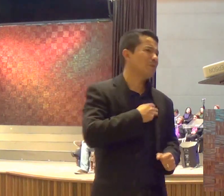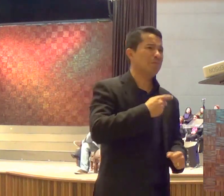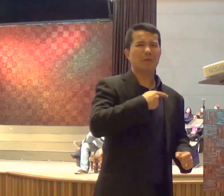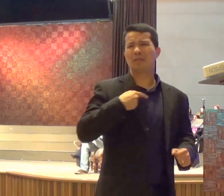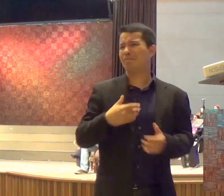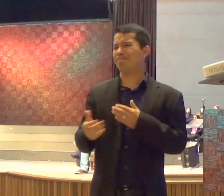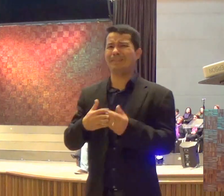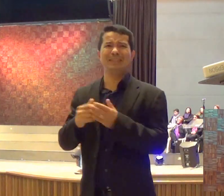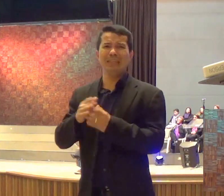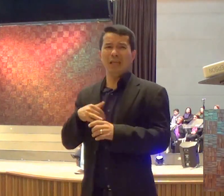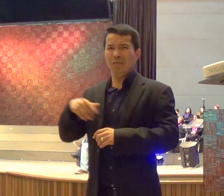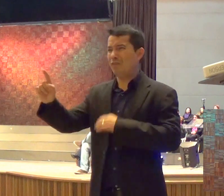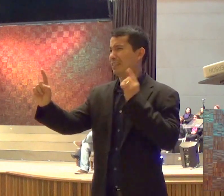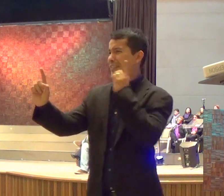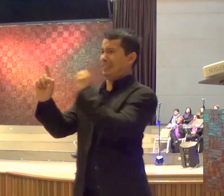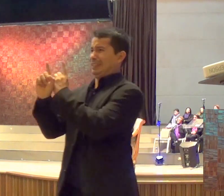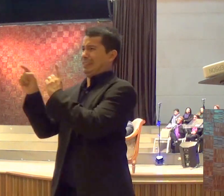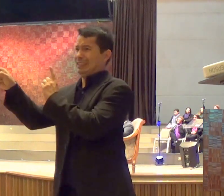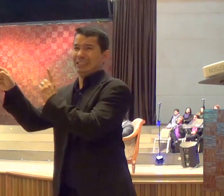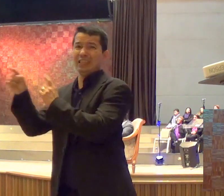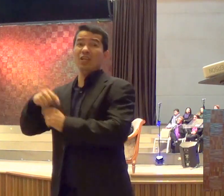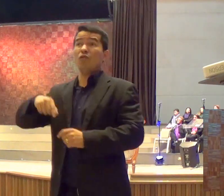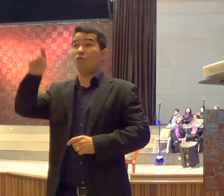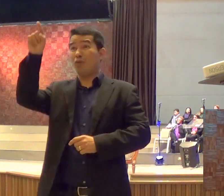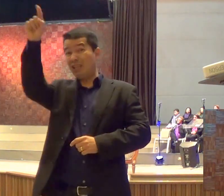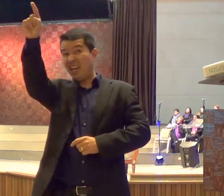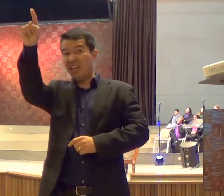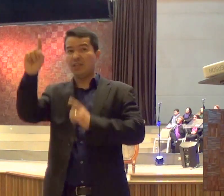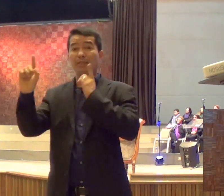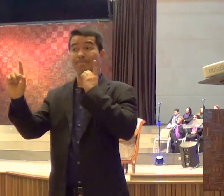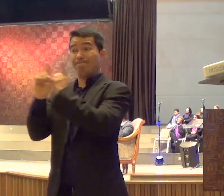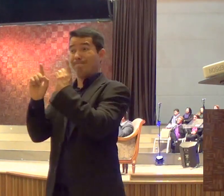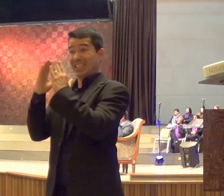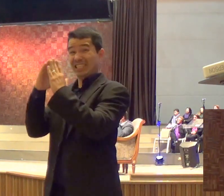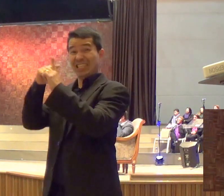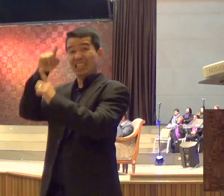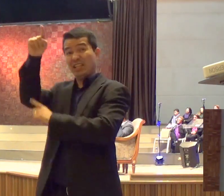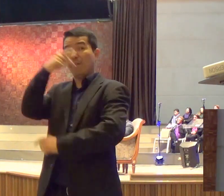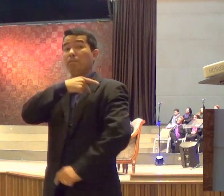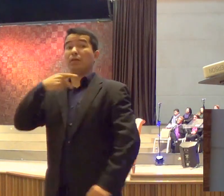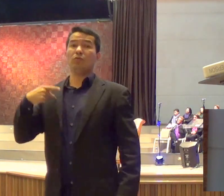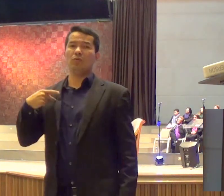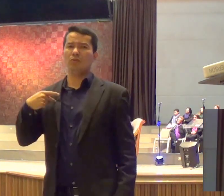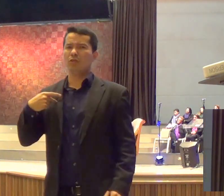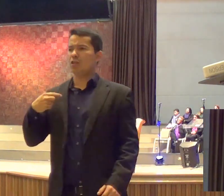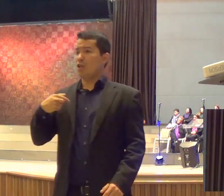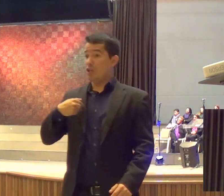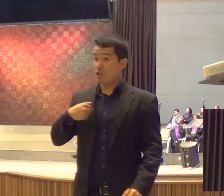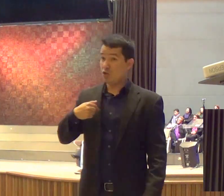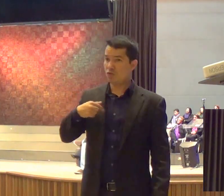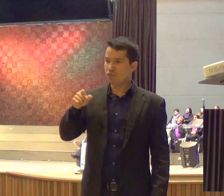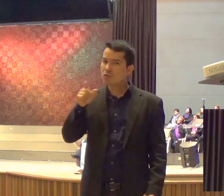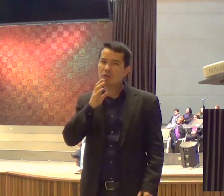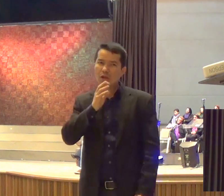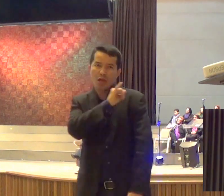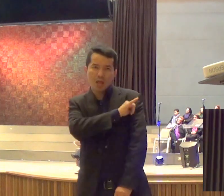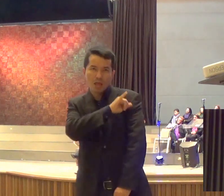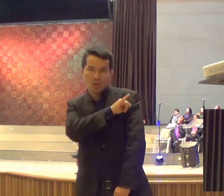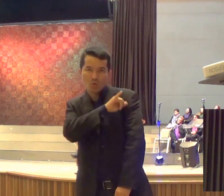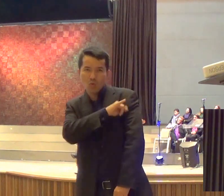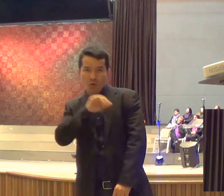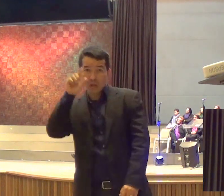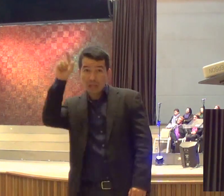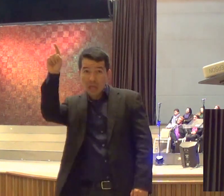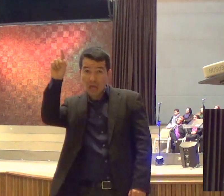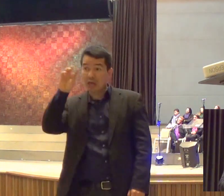e falei eu vou lá na igreja de Moça Bonita falar com o pastor Elton gente eu saí da Tijuca quem conhece o rio sabe que